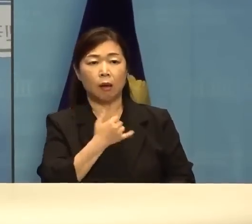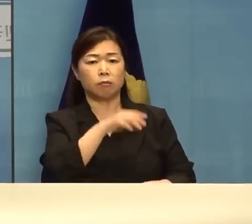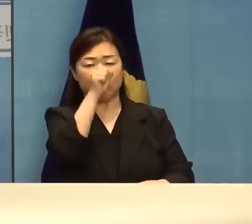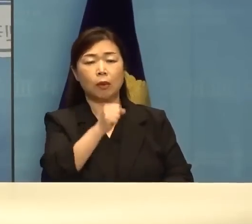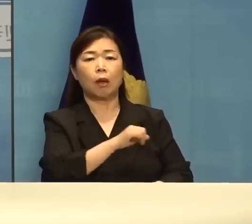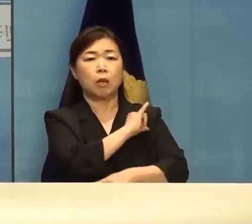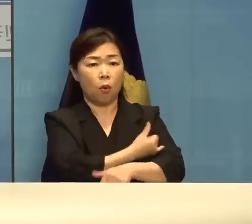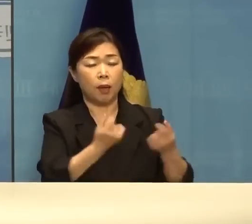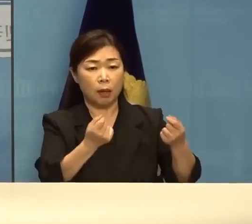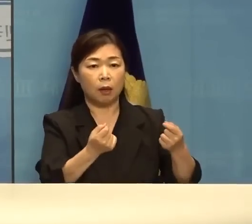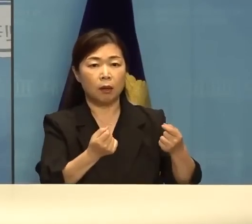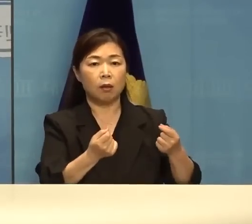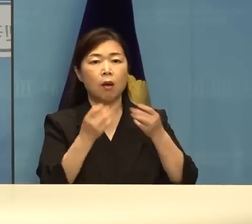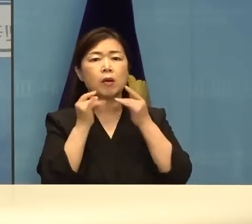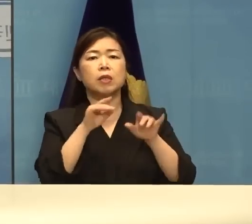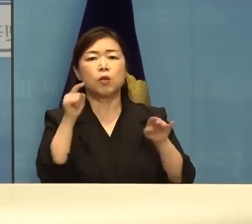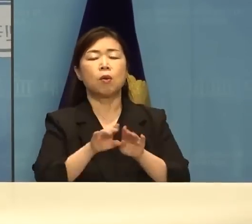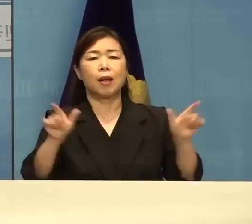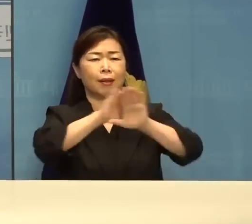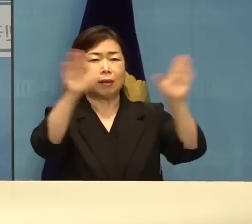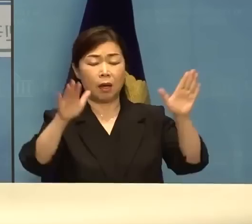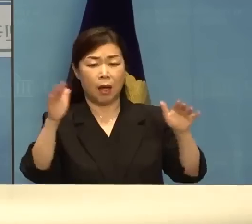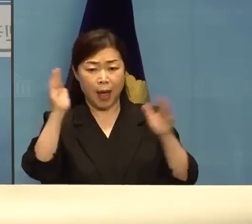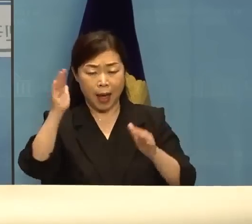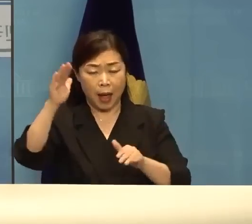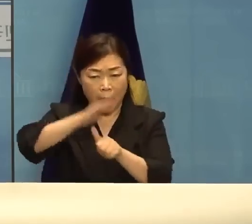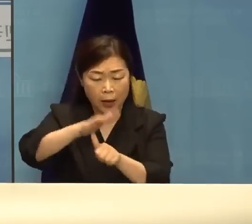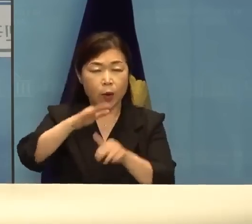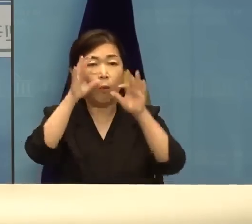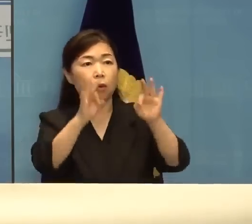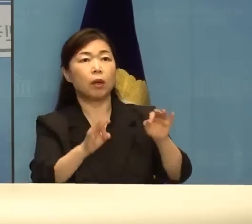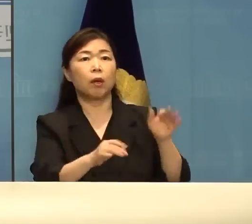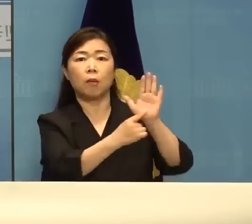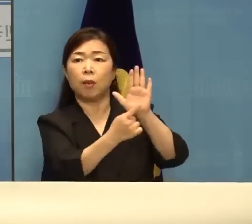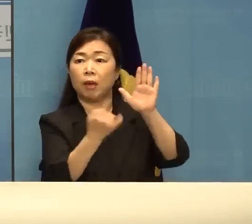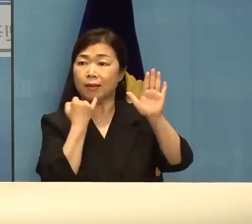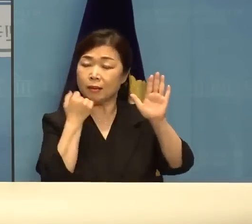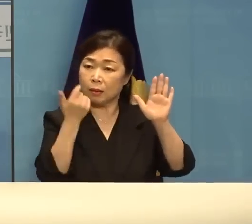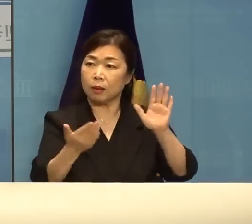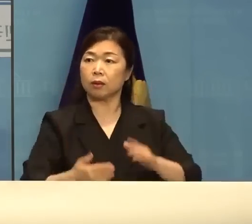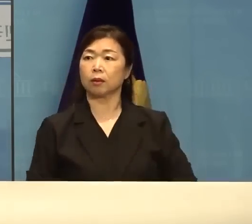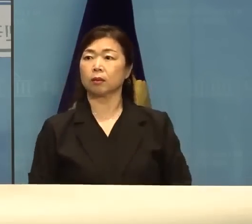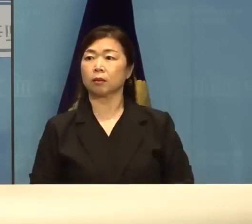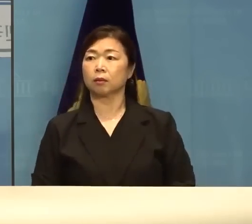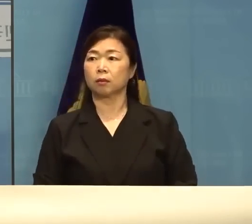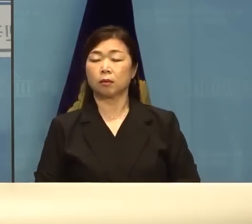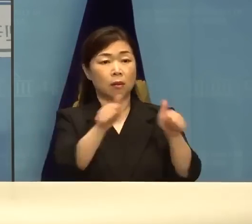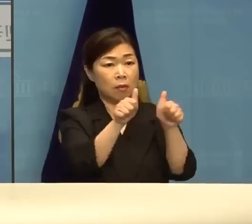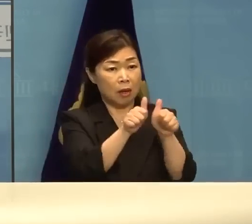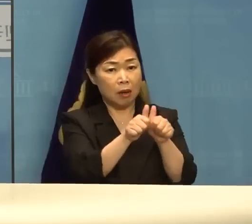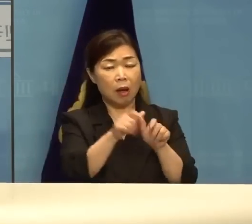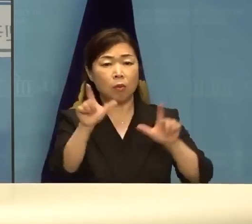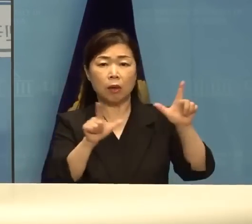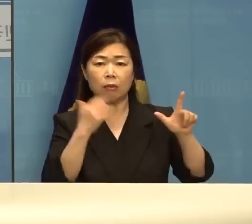이게 주말 대낮에 아이들이 있는 앞에서 이런 것들을 보내도 됩니까? 이거 보십시오. 남자 성기